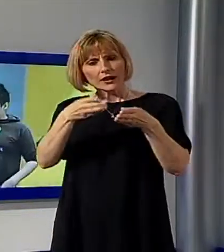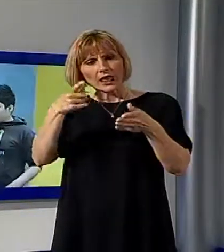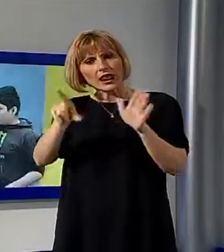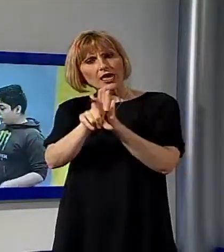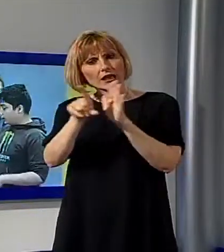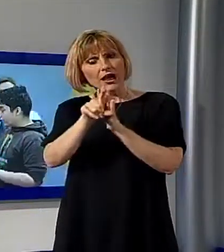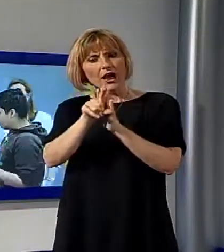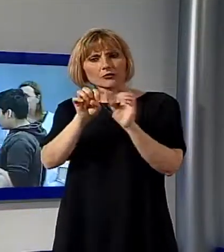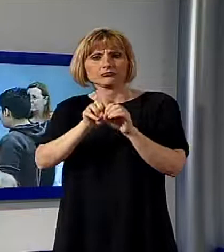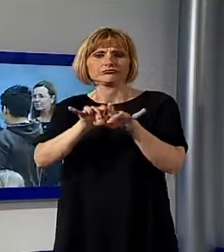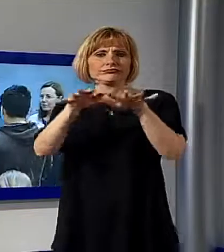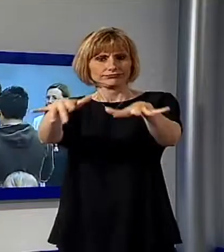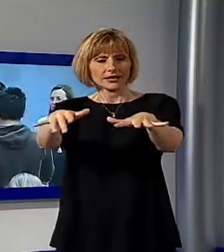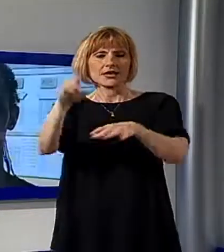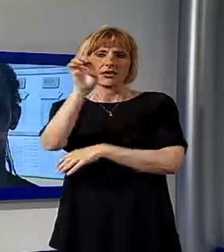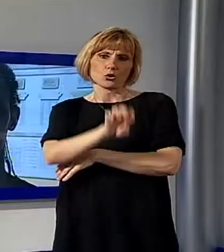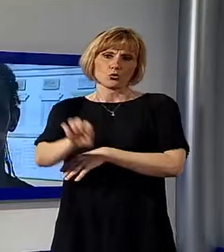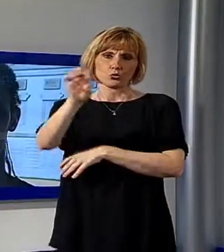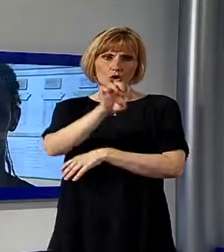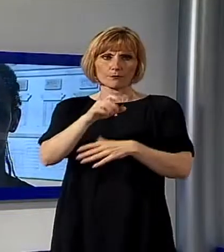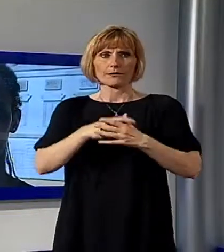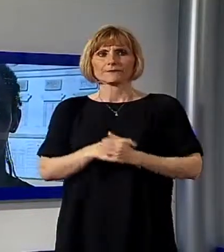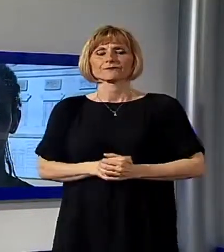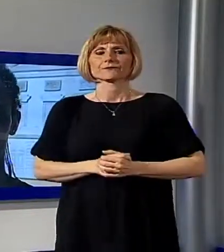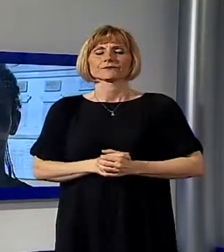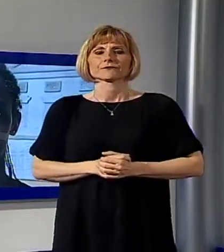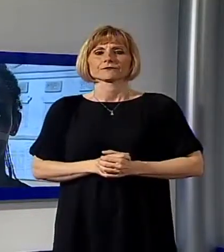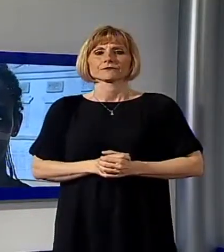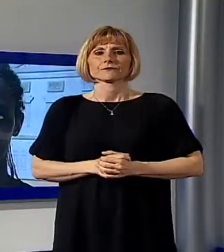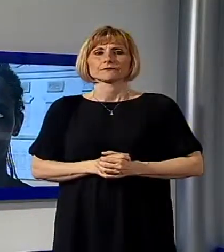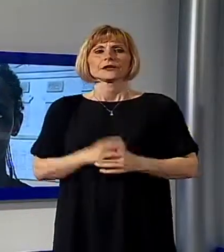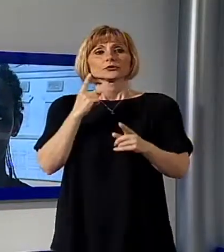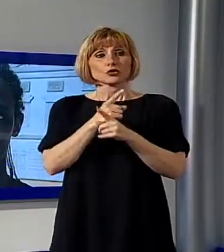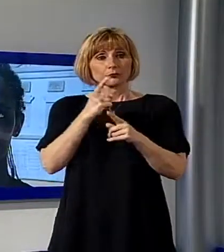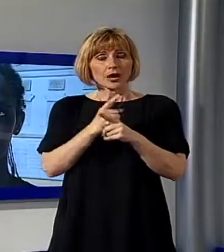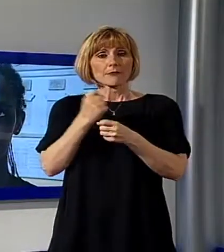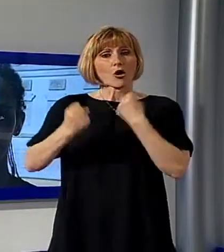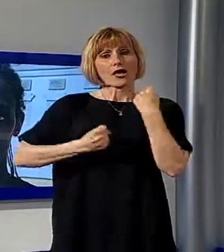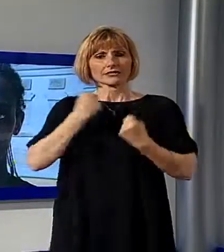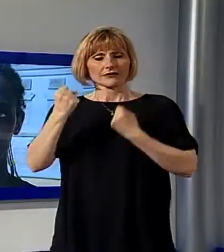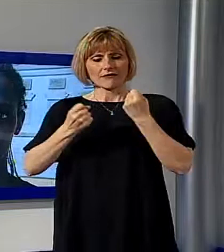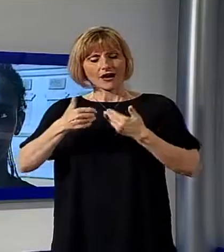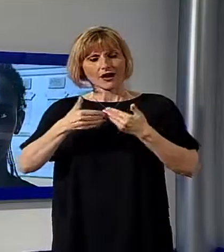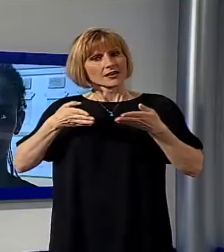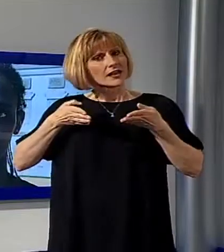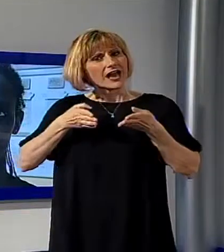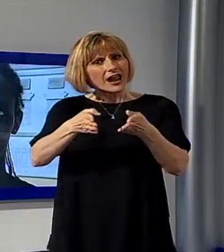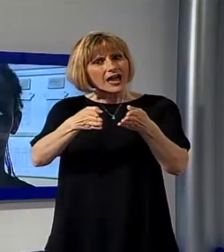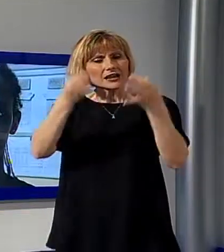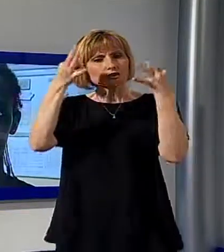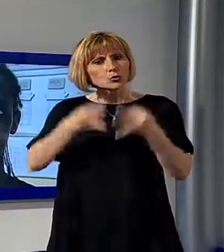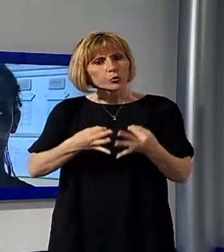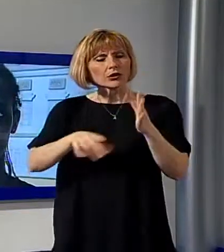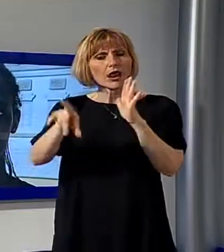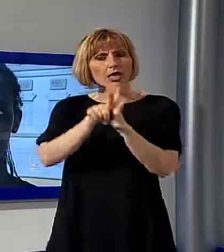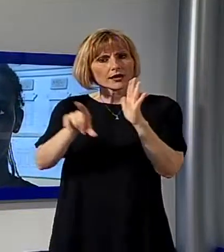Europa. Occorre quindi attivare vie legali e sicuri, canali sicuri e